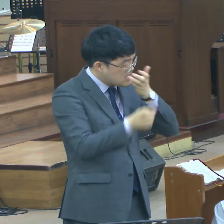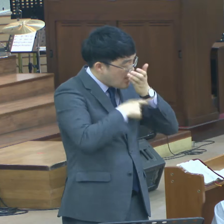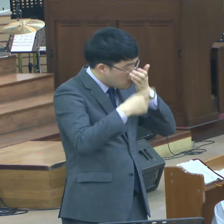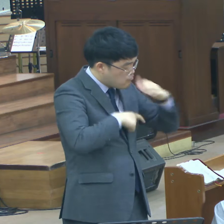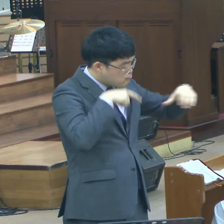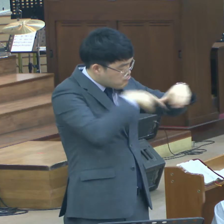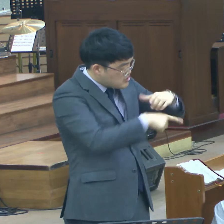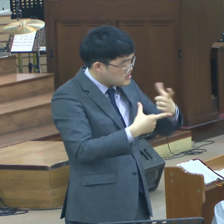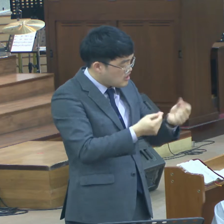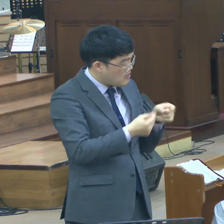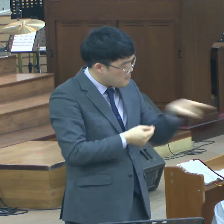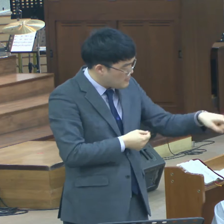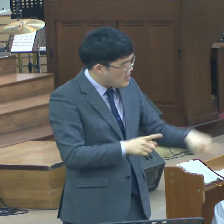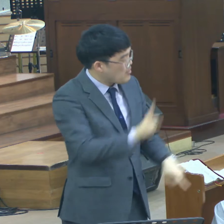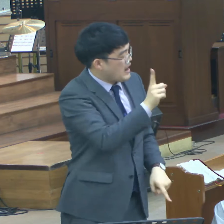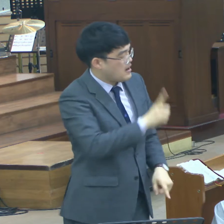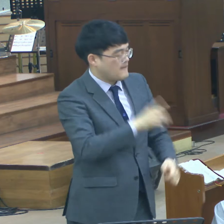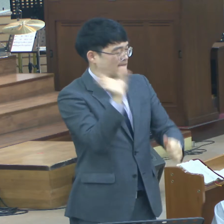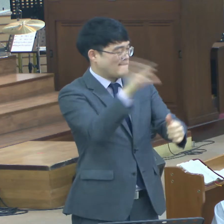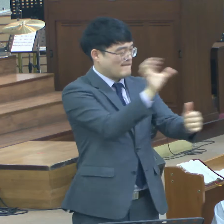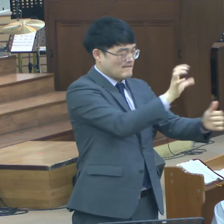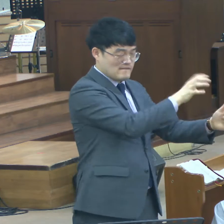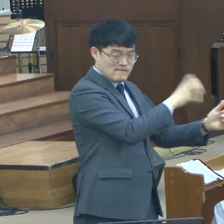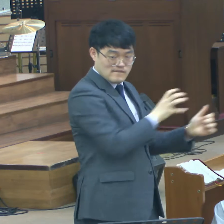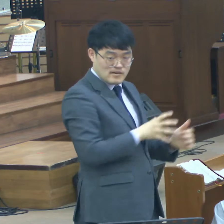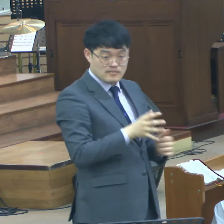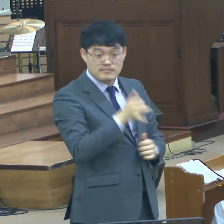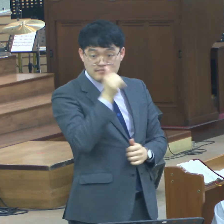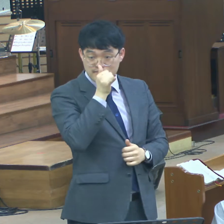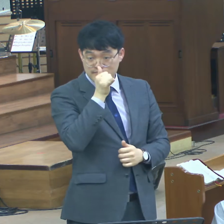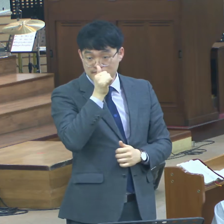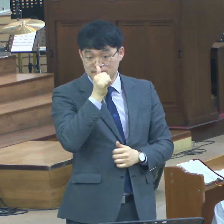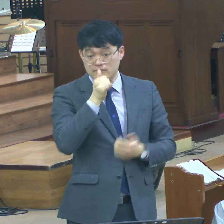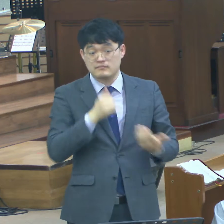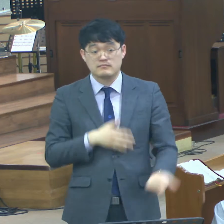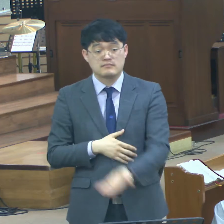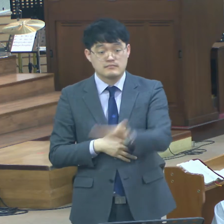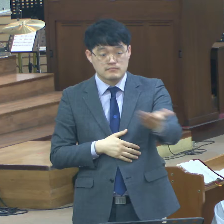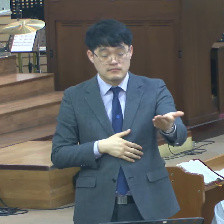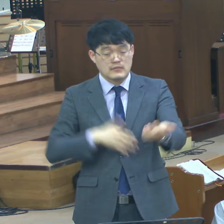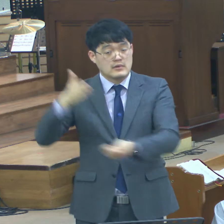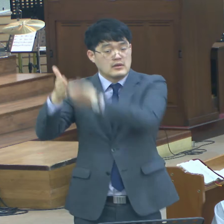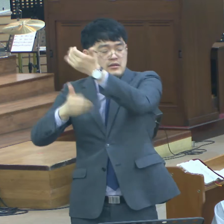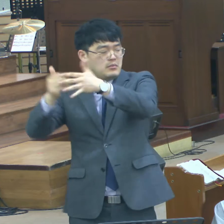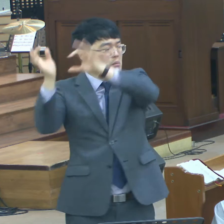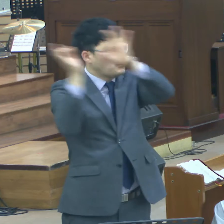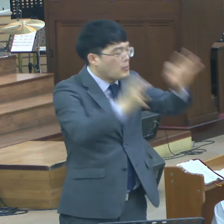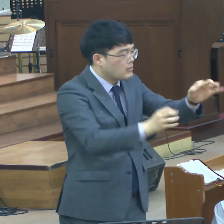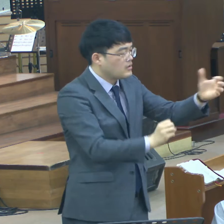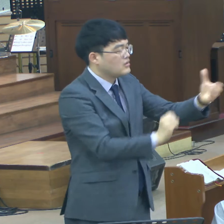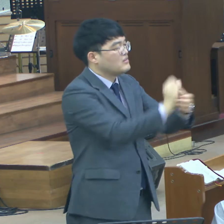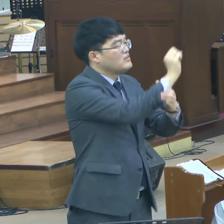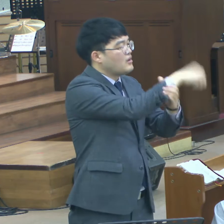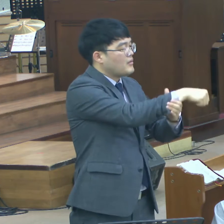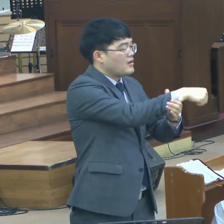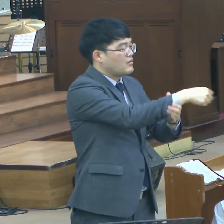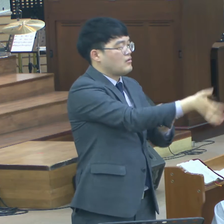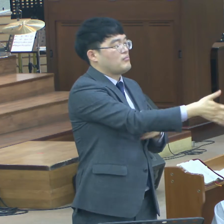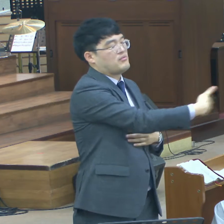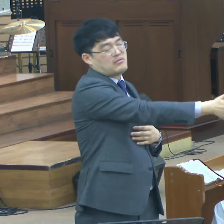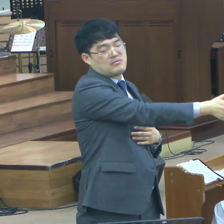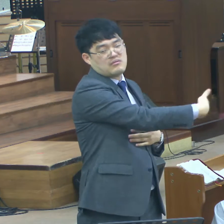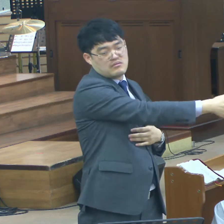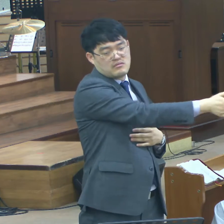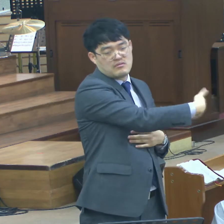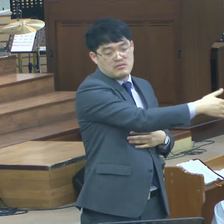이렇게 책망을 하시잖아요. 하나님이 보시는 열매가 성전에 없다는 거예요. 그래서 무화과